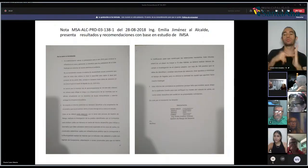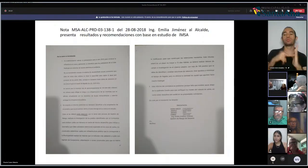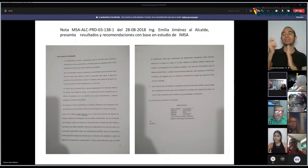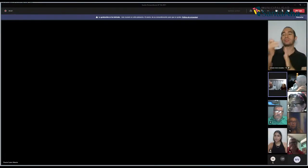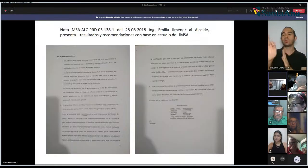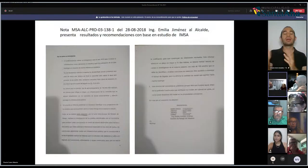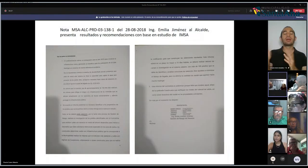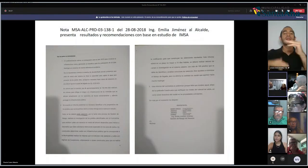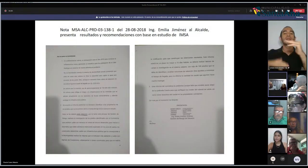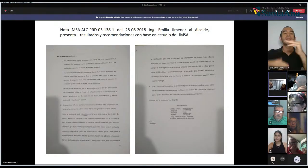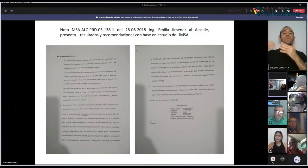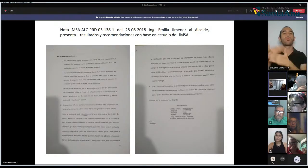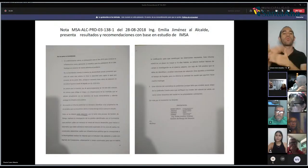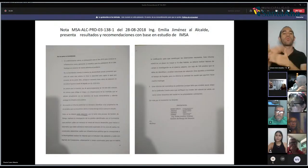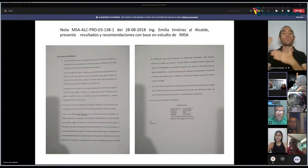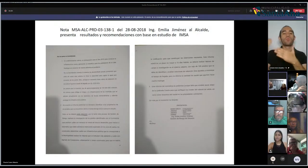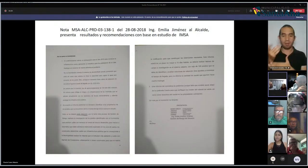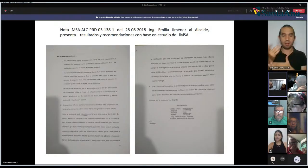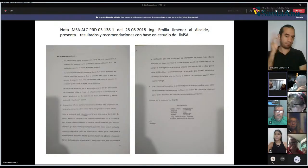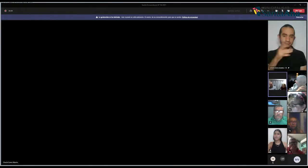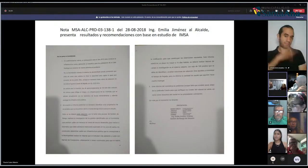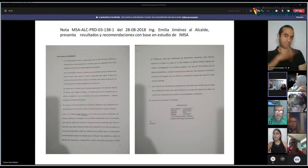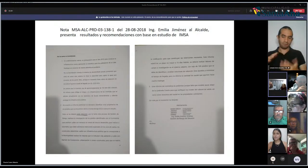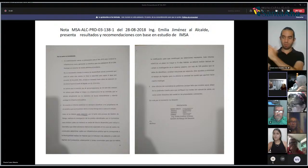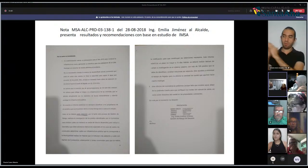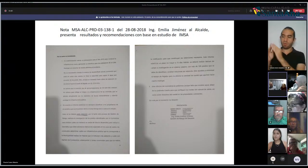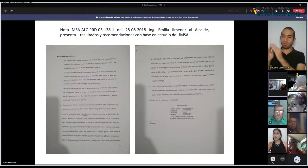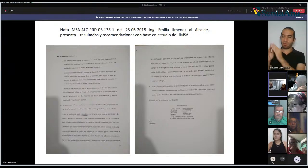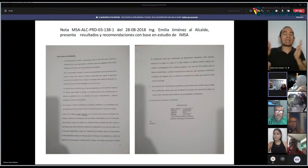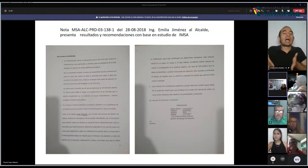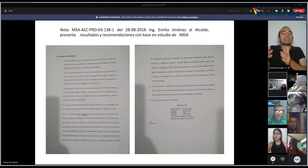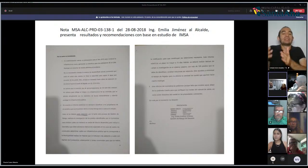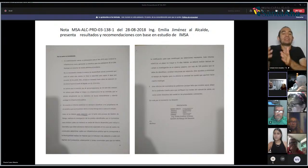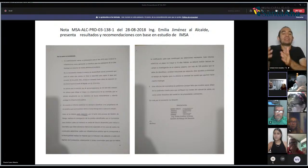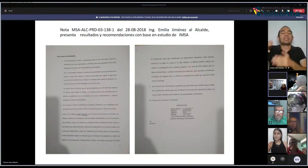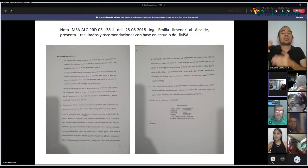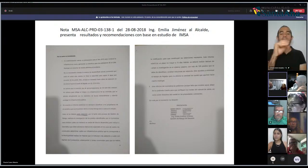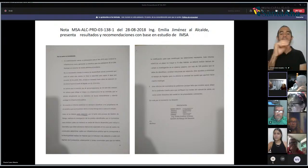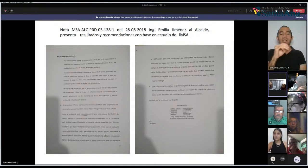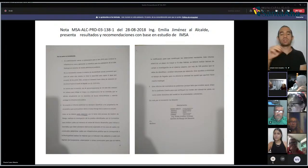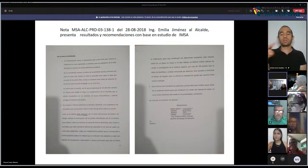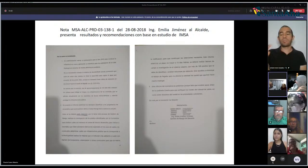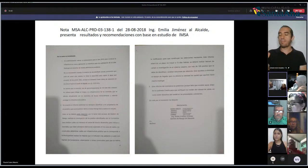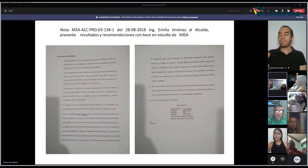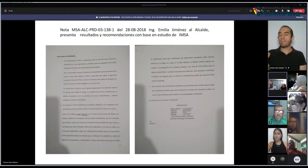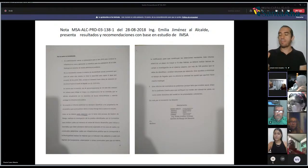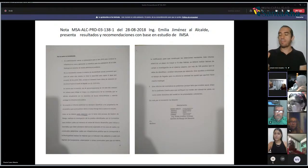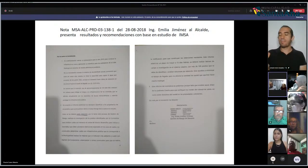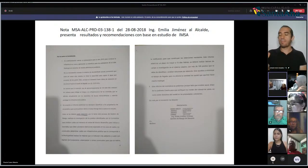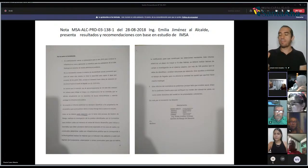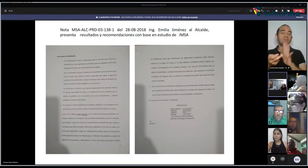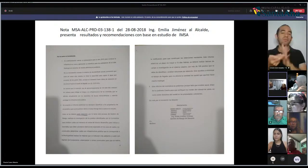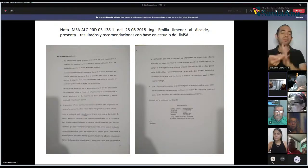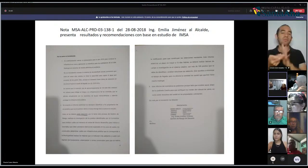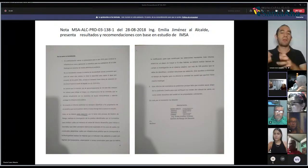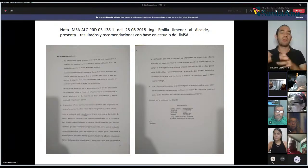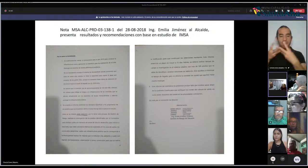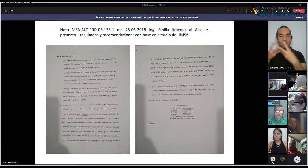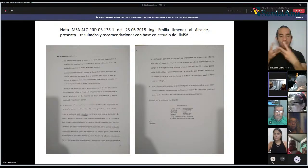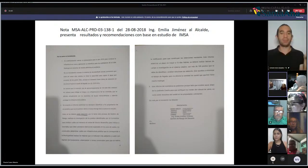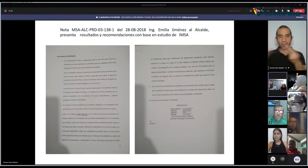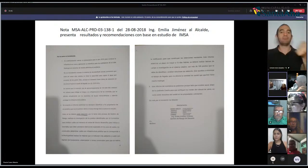generando un beneficio para los pobladores de calle macho madrigal y así solventar de manera definitiva el problema y en aquel entonces el presupuesto que